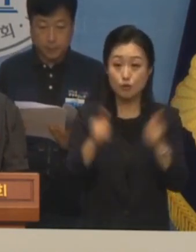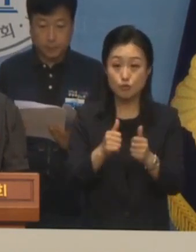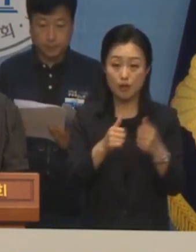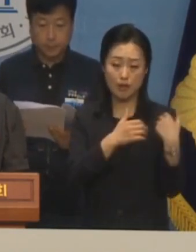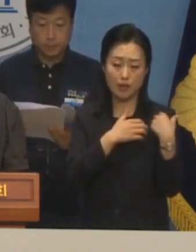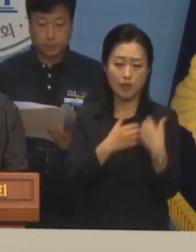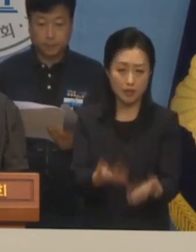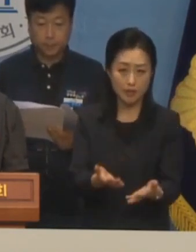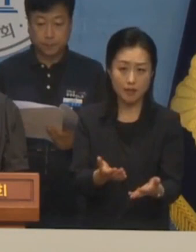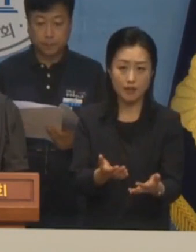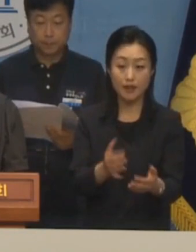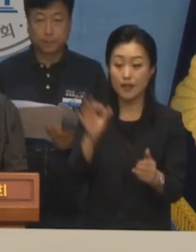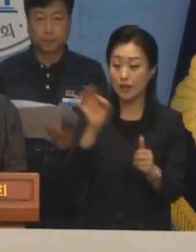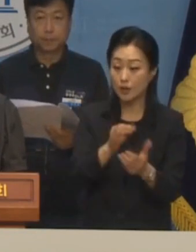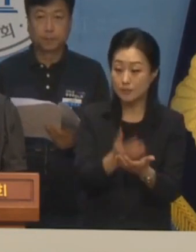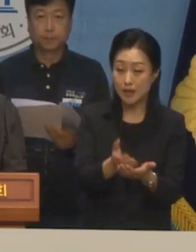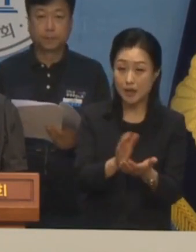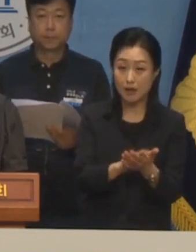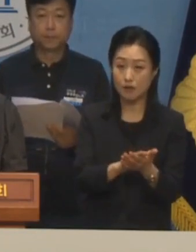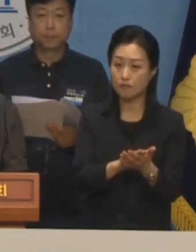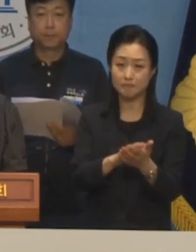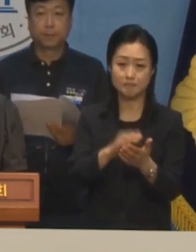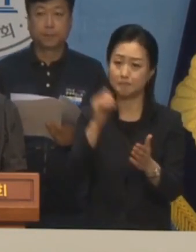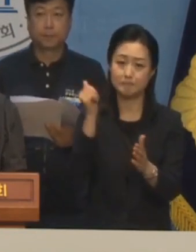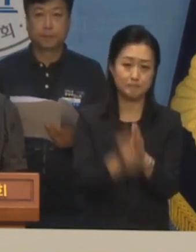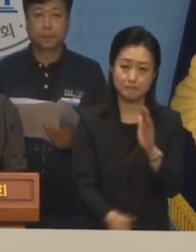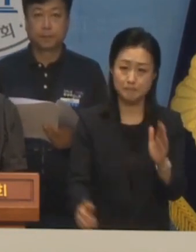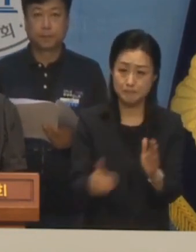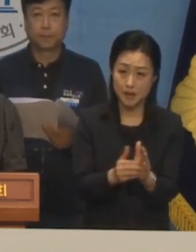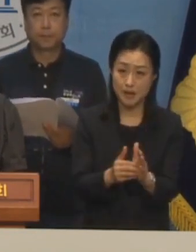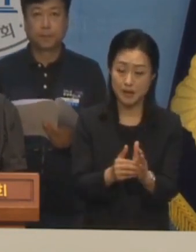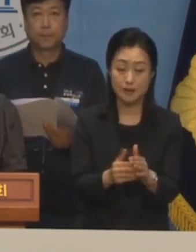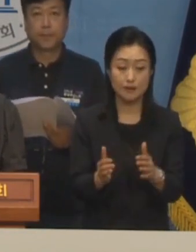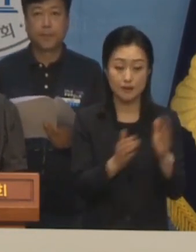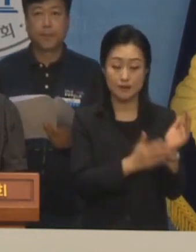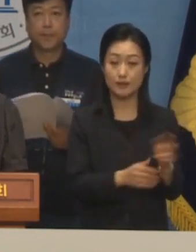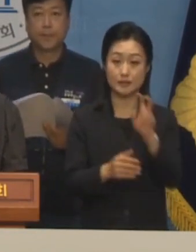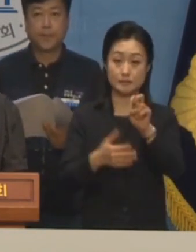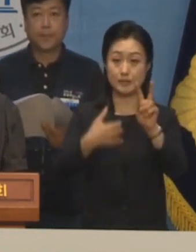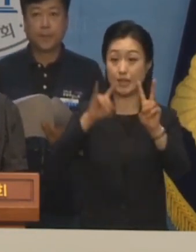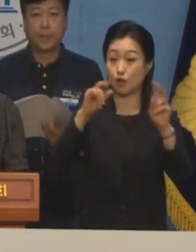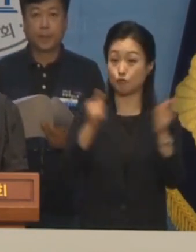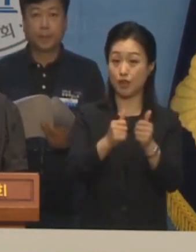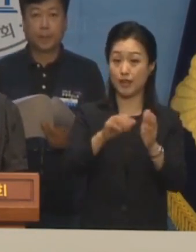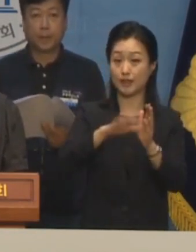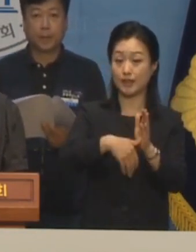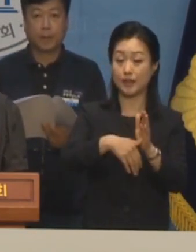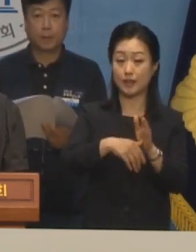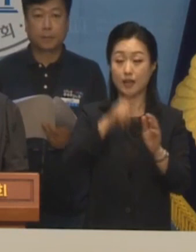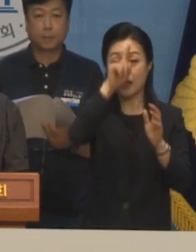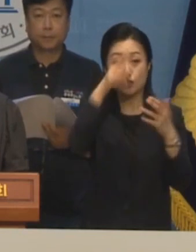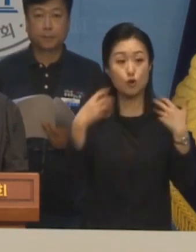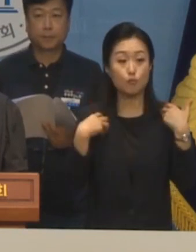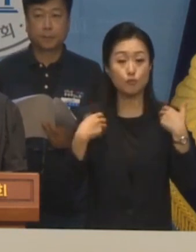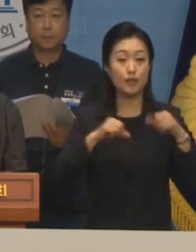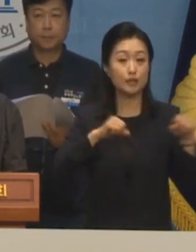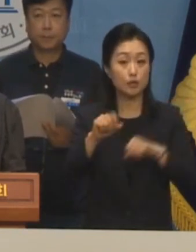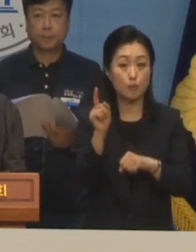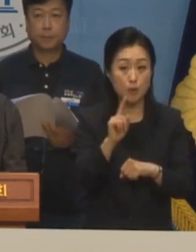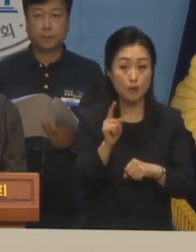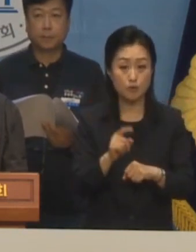책임을 반기하고 연금개혁을 좌초시켰습니다. 공이 22대 국회로 넘어왔으나 지금 정부의 태도